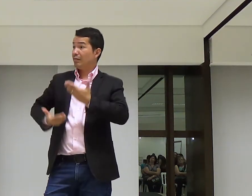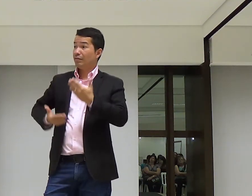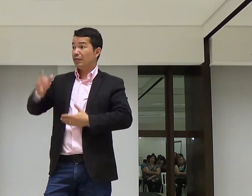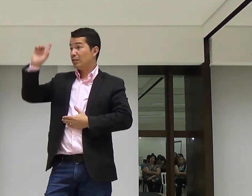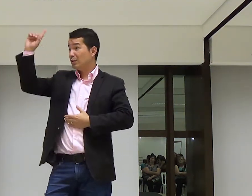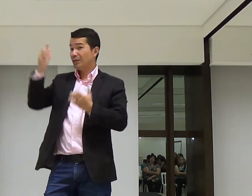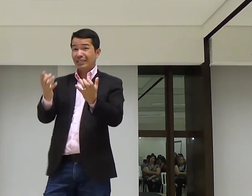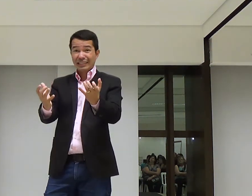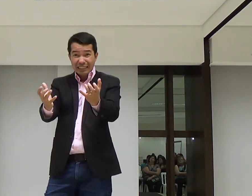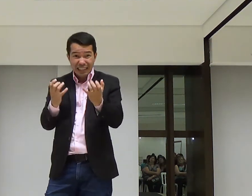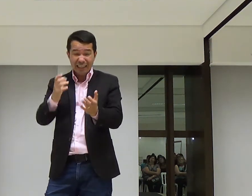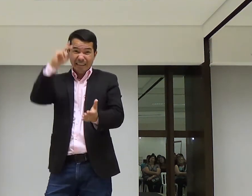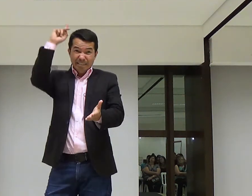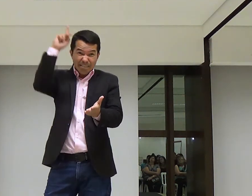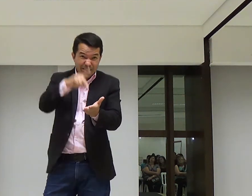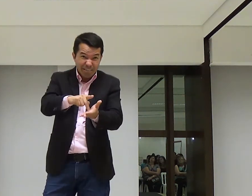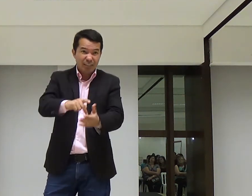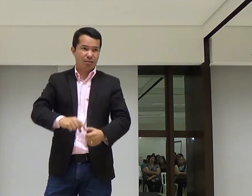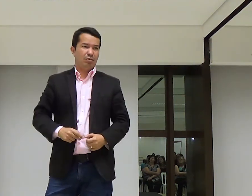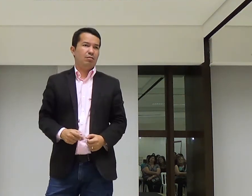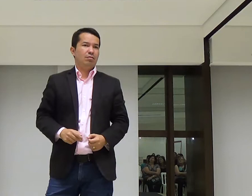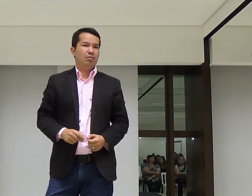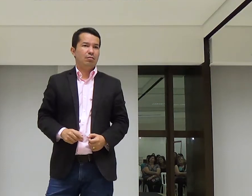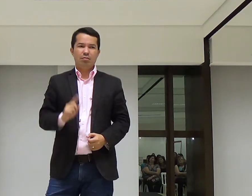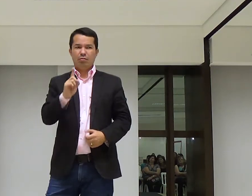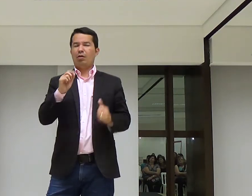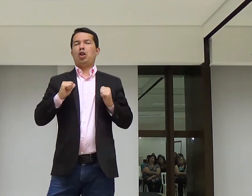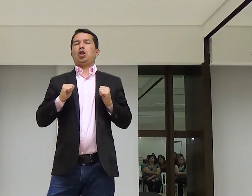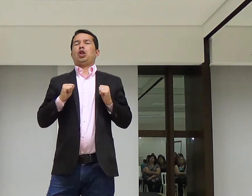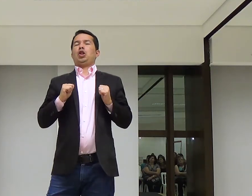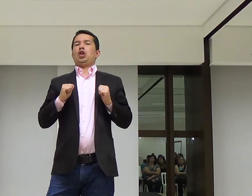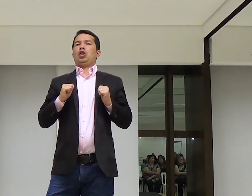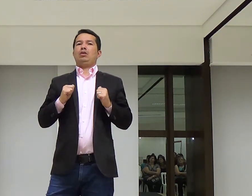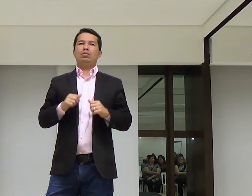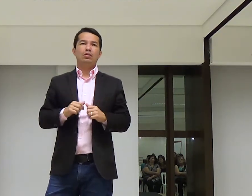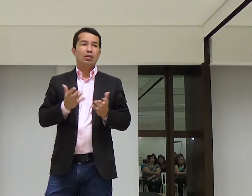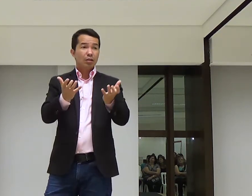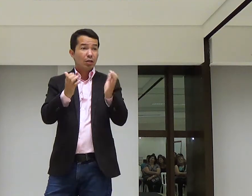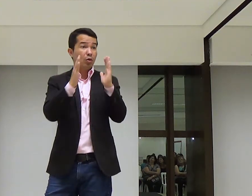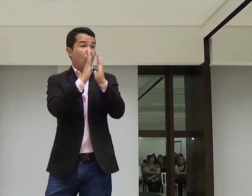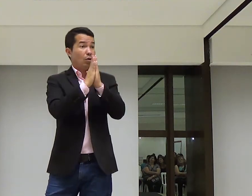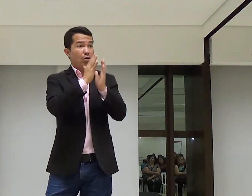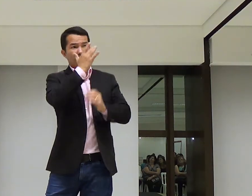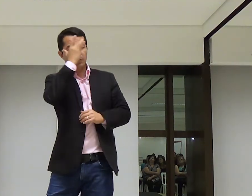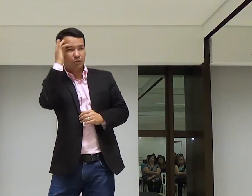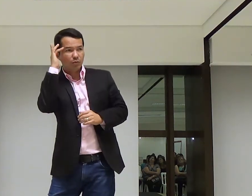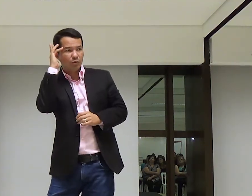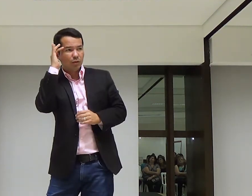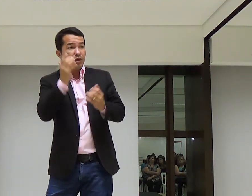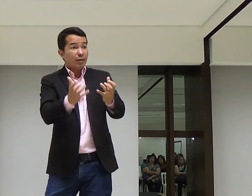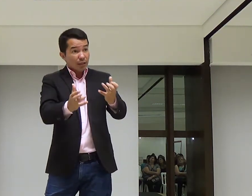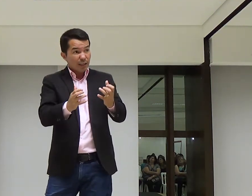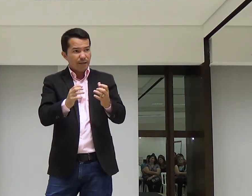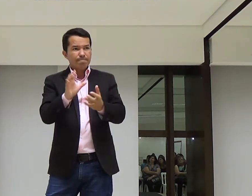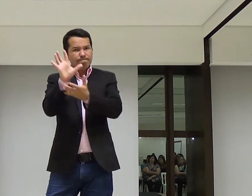igreja, servindo verdadeiramente, não paradas e acomodadas. Eu quero orar